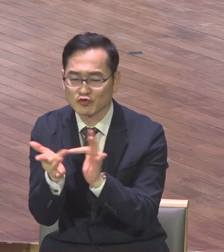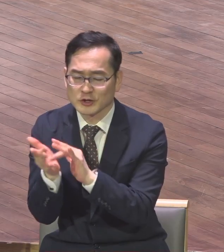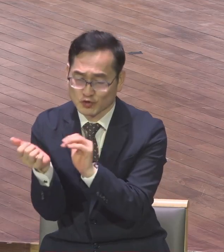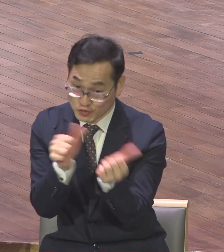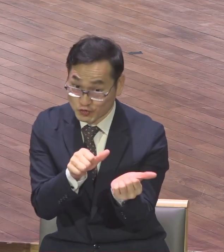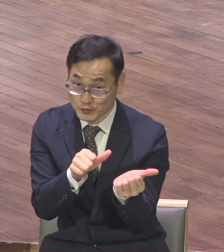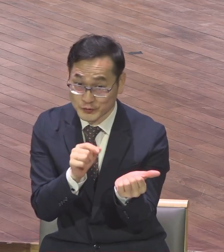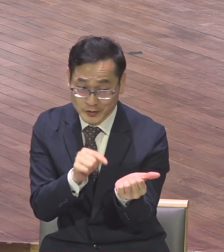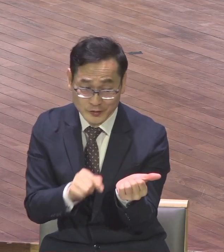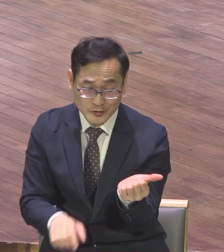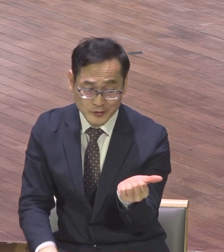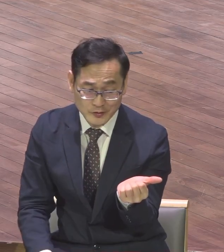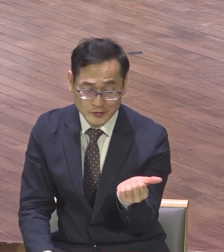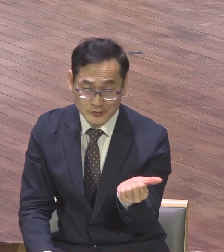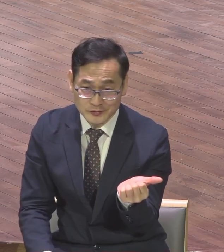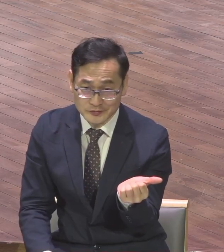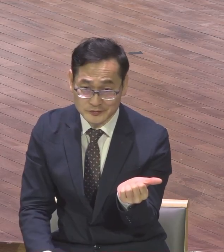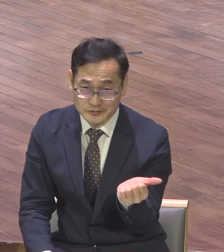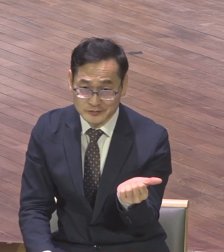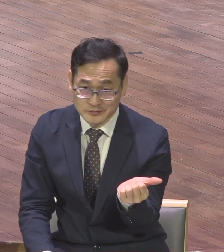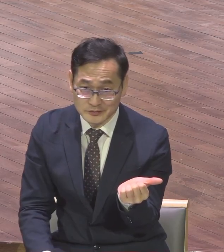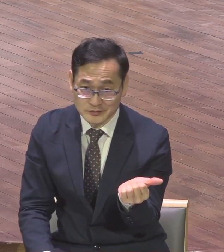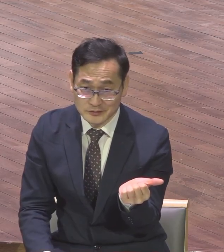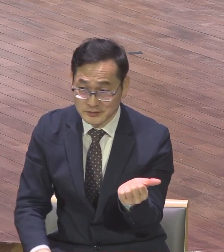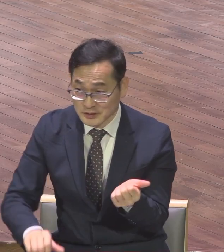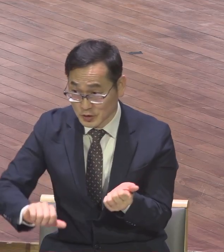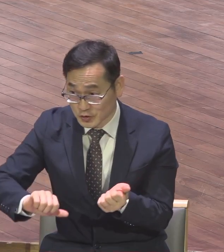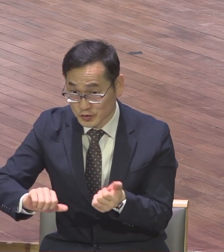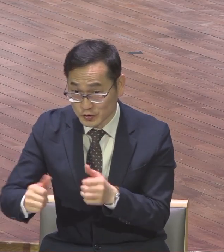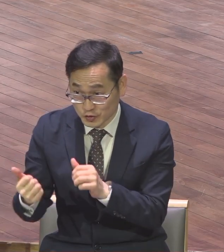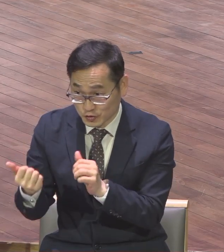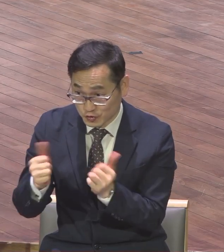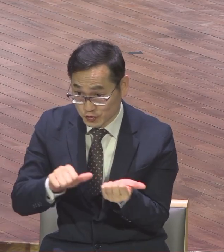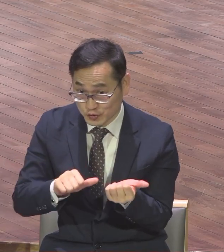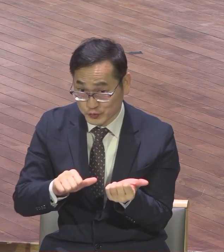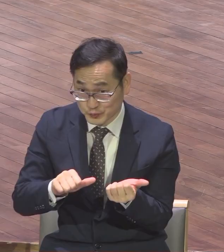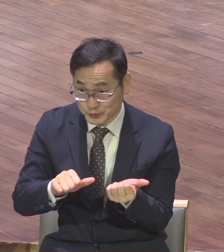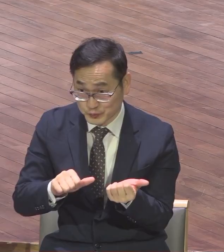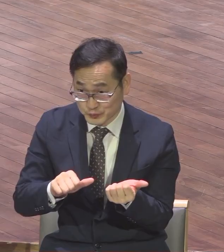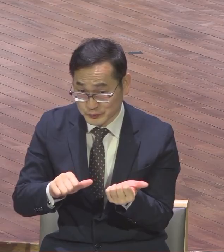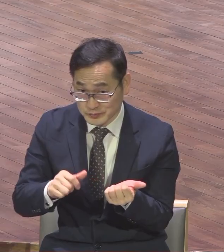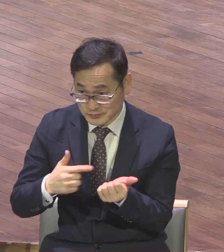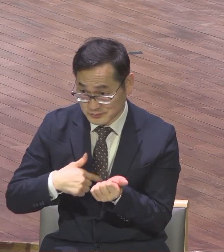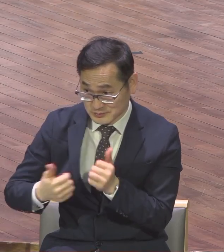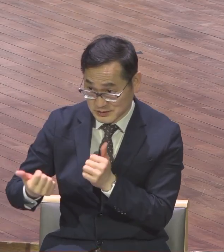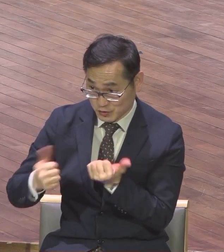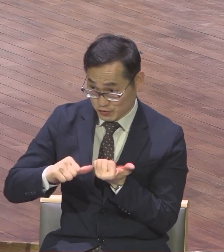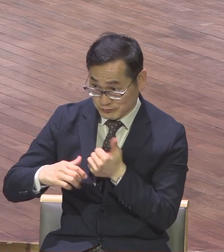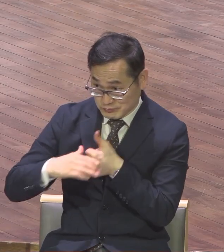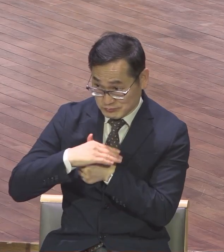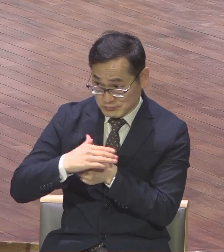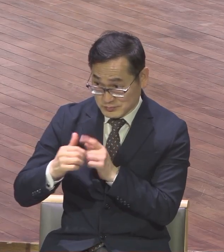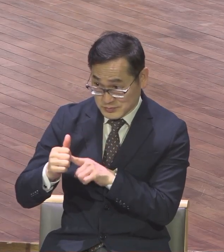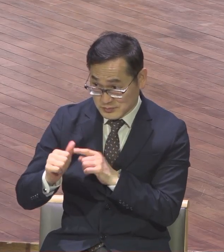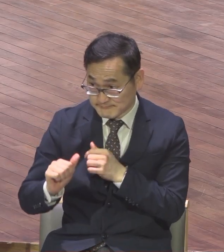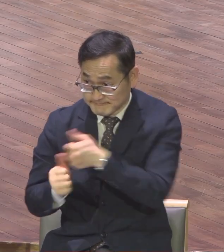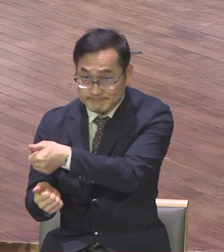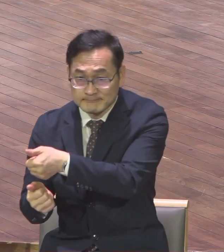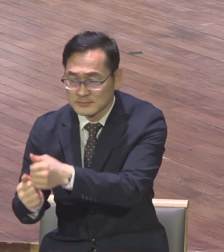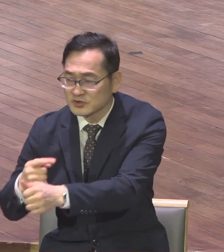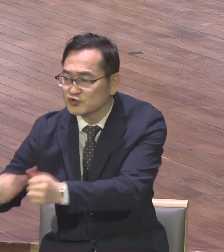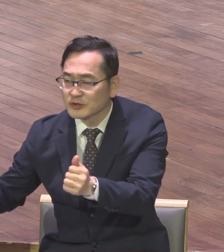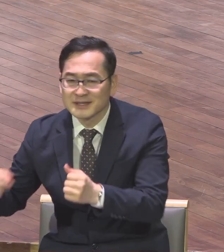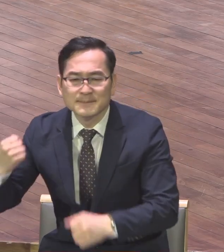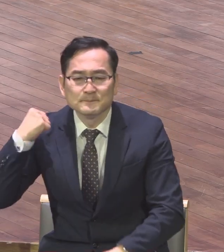죽음을 죽이는 위력을 갖는 죽음이다 그랬어요. 그리스도의 죽음은 죽음을 죽이는